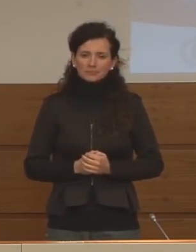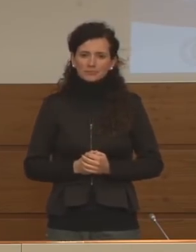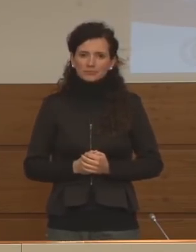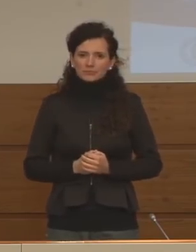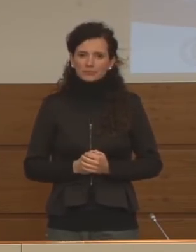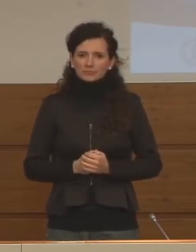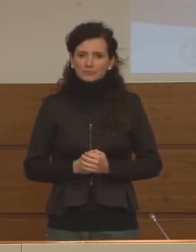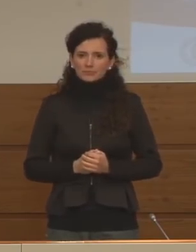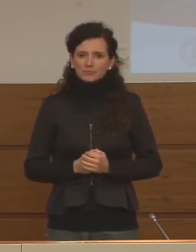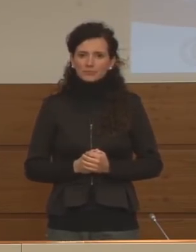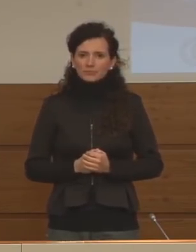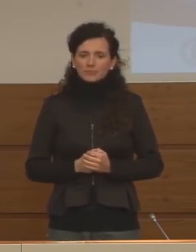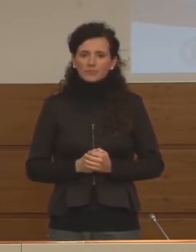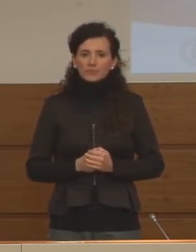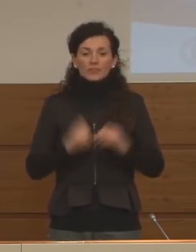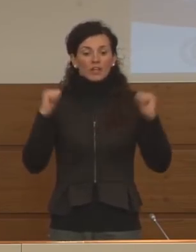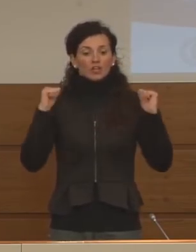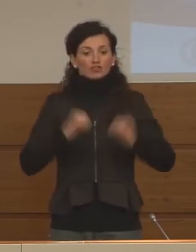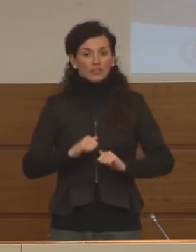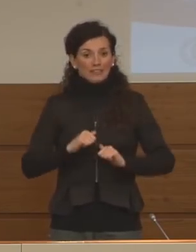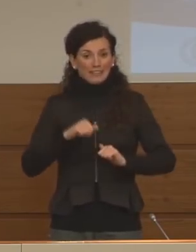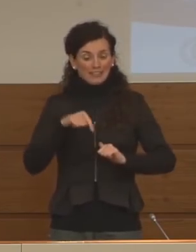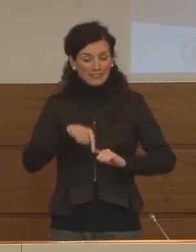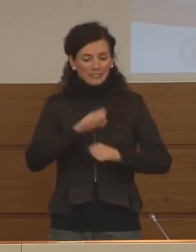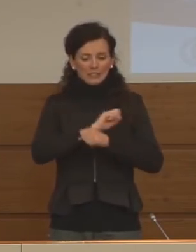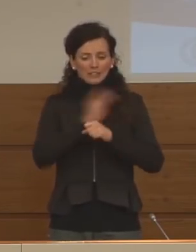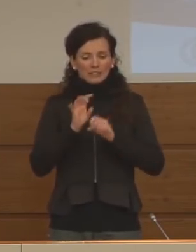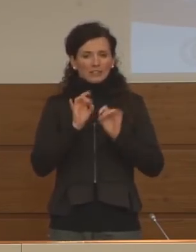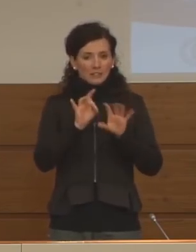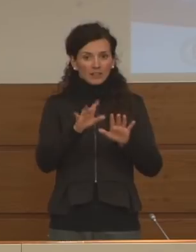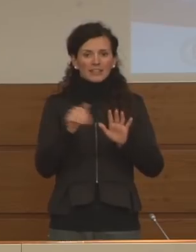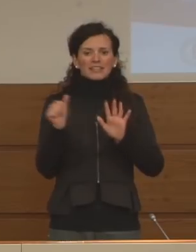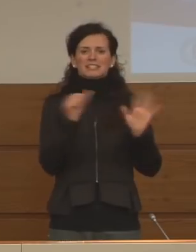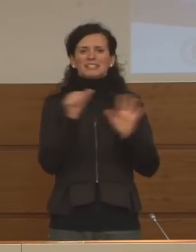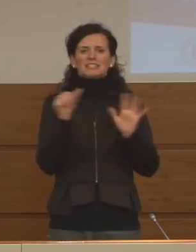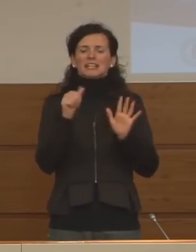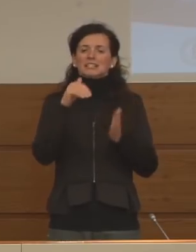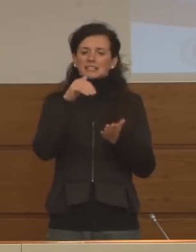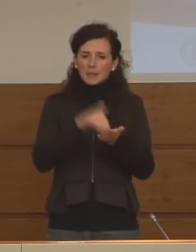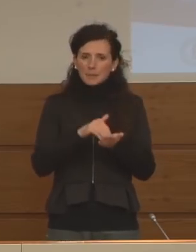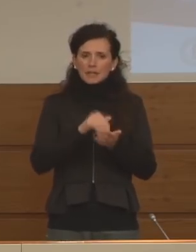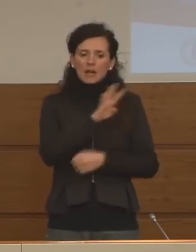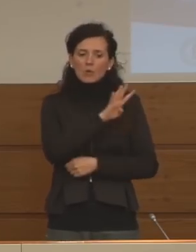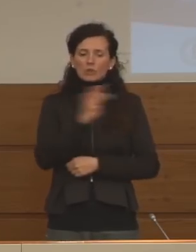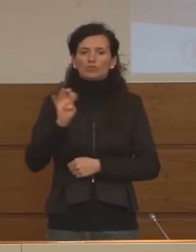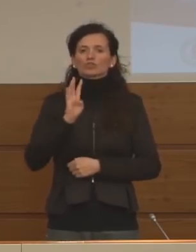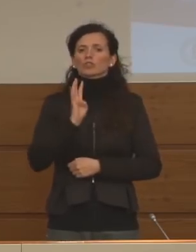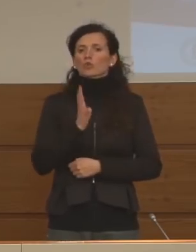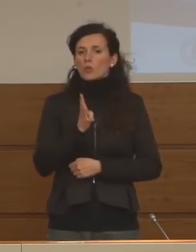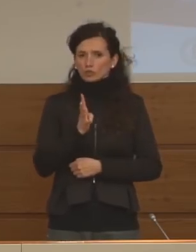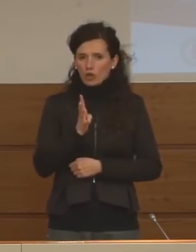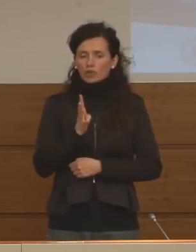il totale dei nostri cittadini attualmente positivi e 66.414